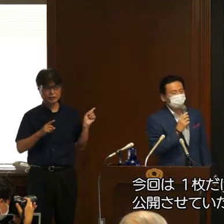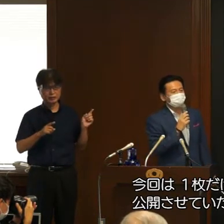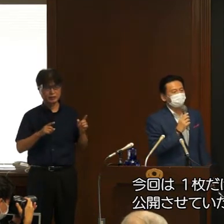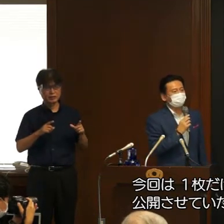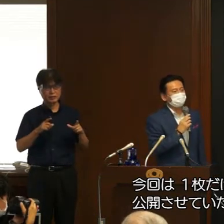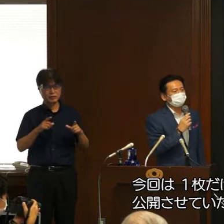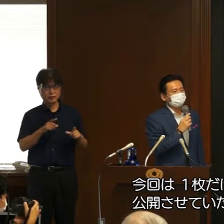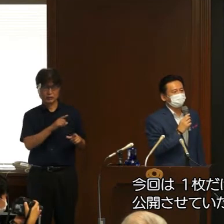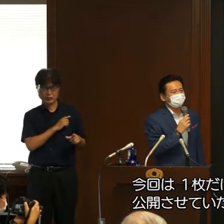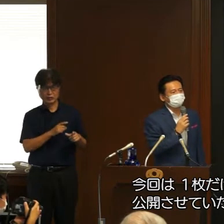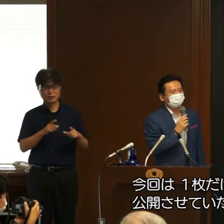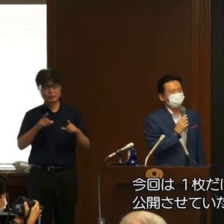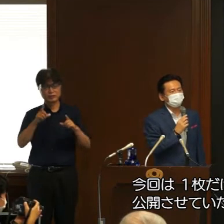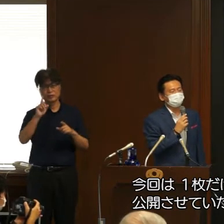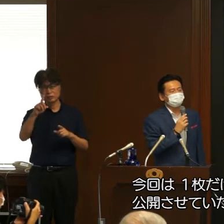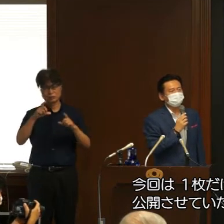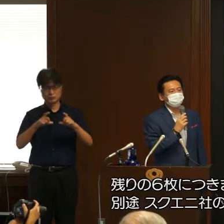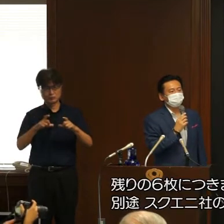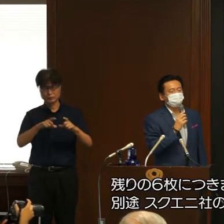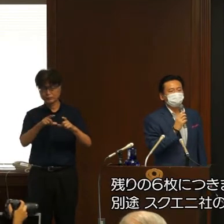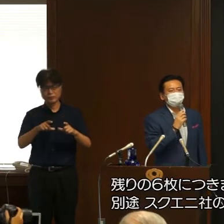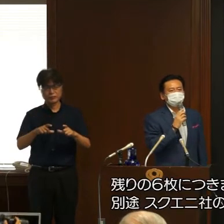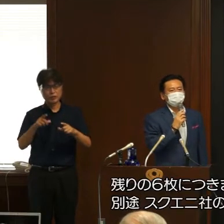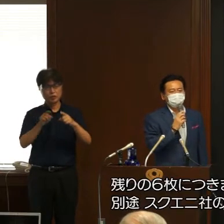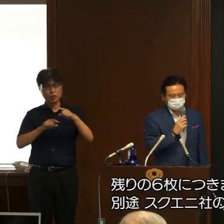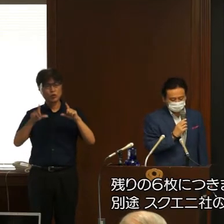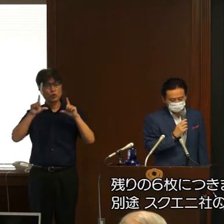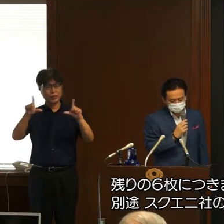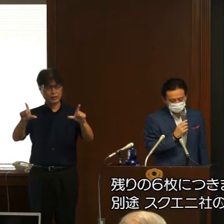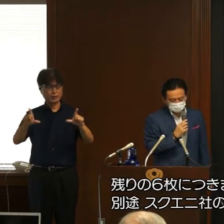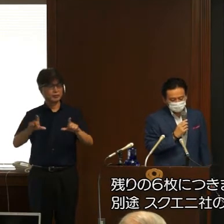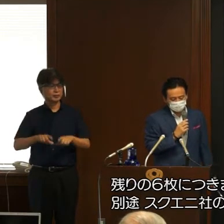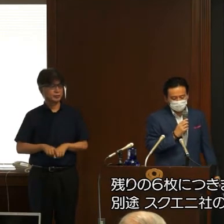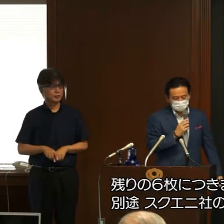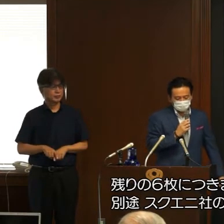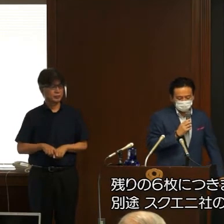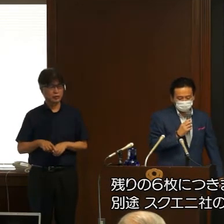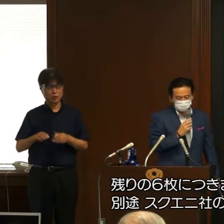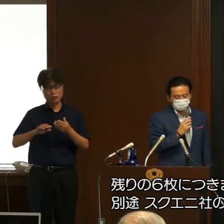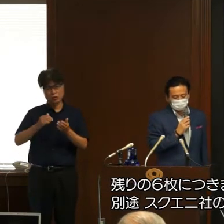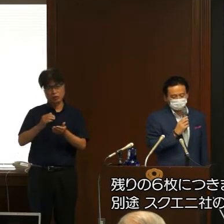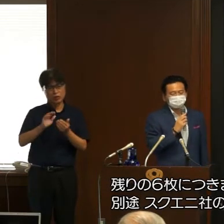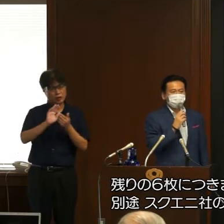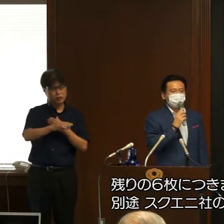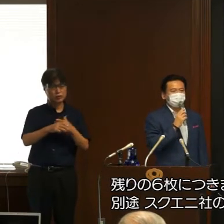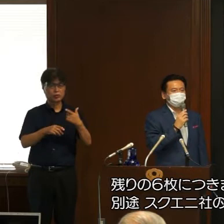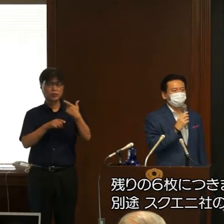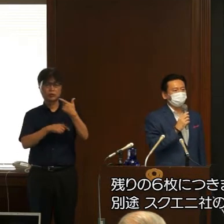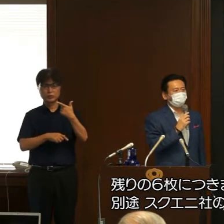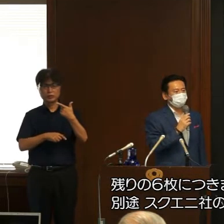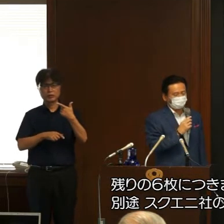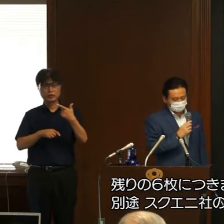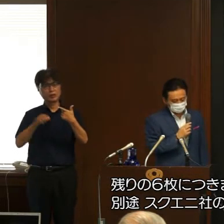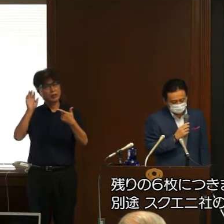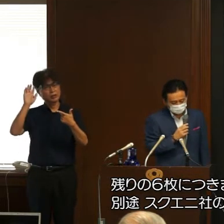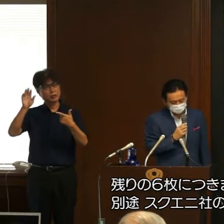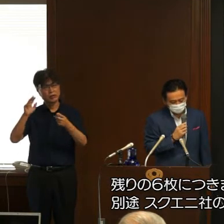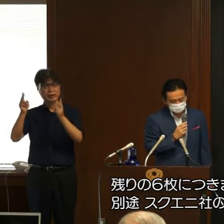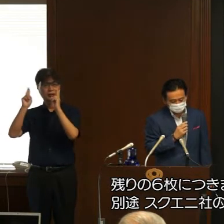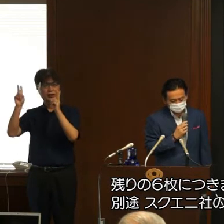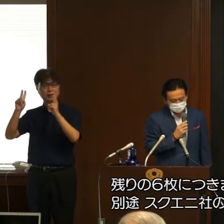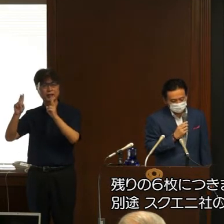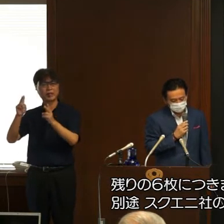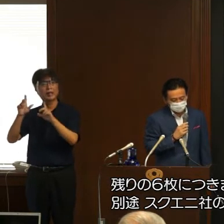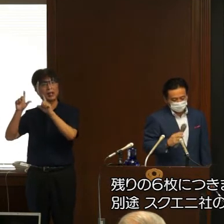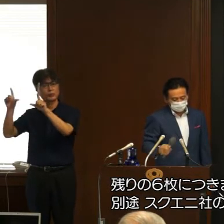枚だけ先行して公開させていただきたいと思います。この残りの6枚につきましては別途スクエア社の方での発表となります。 はい、